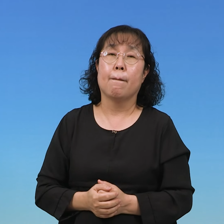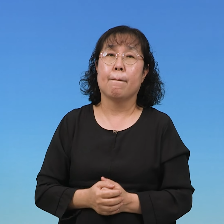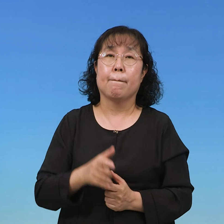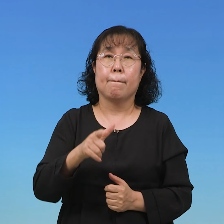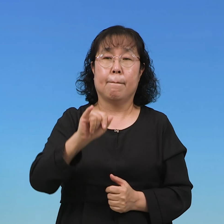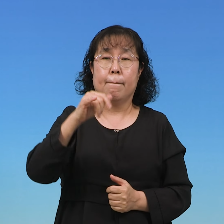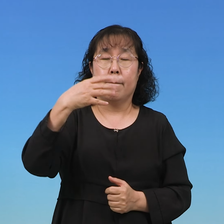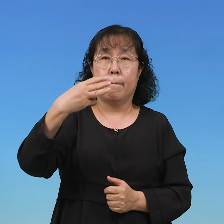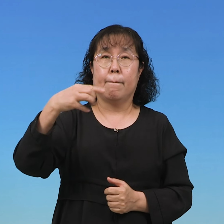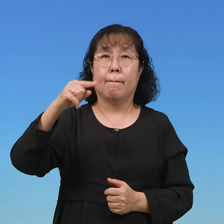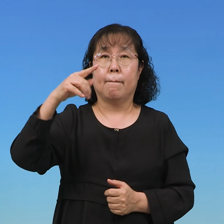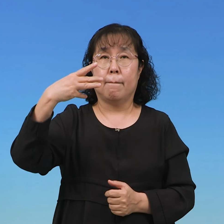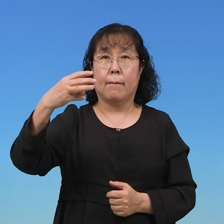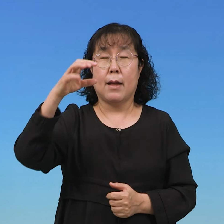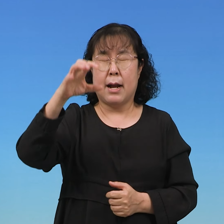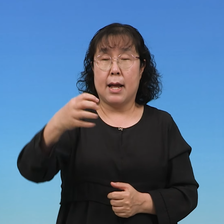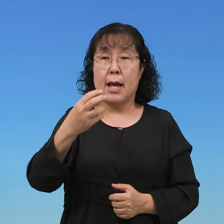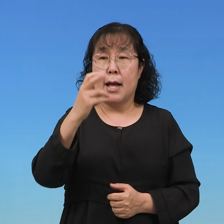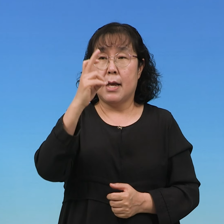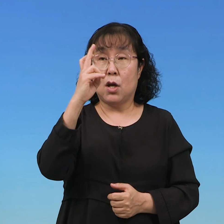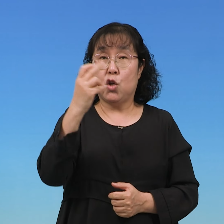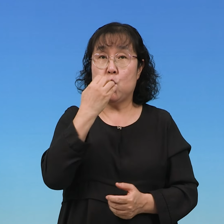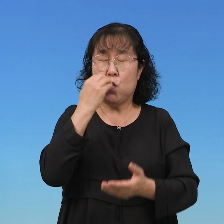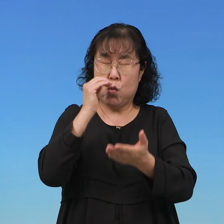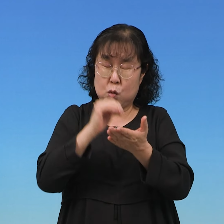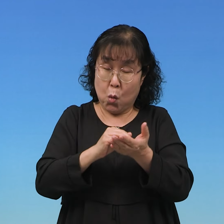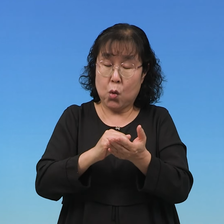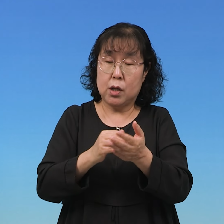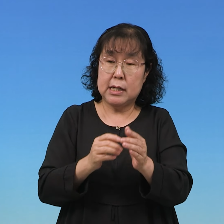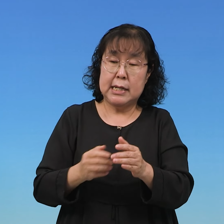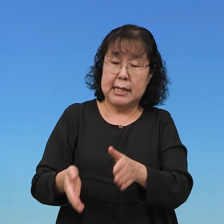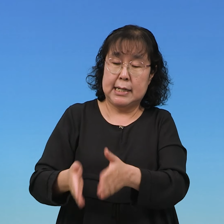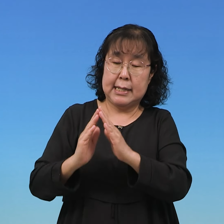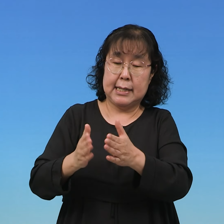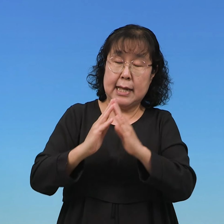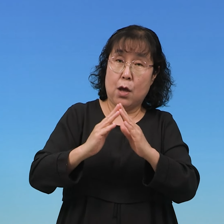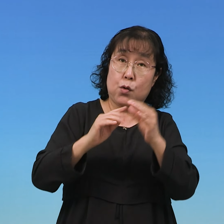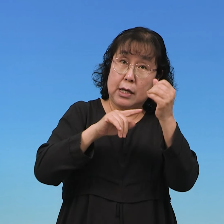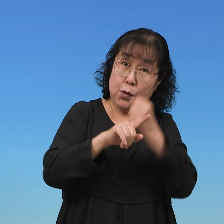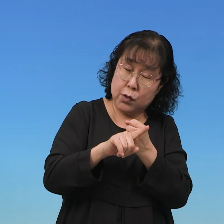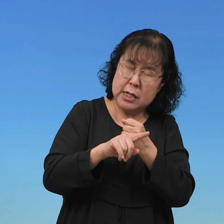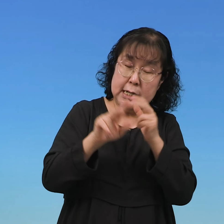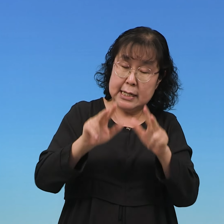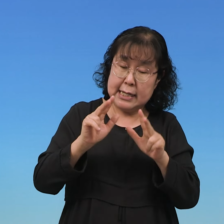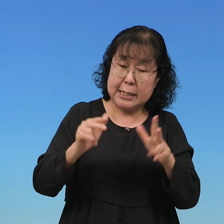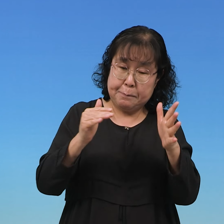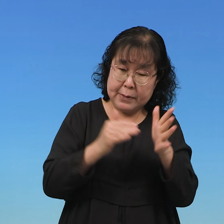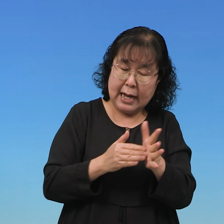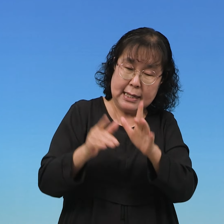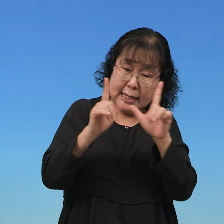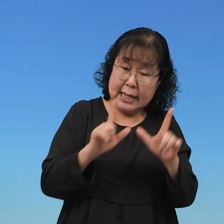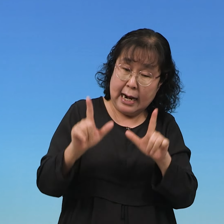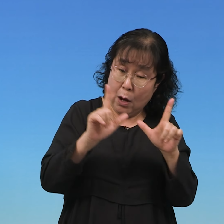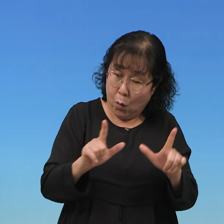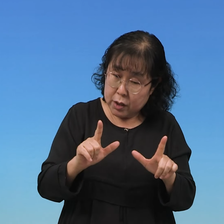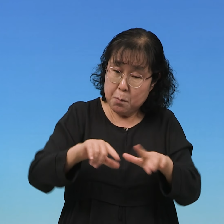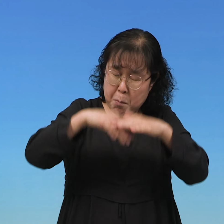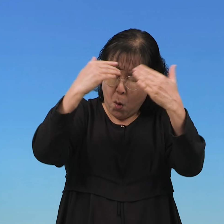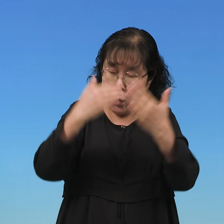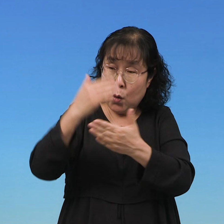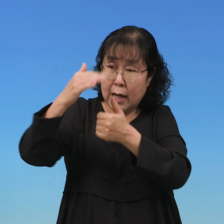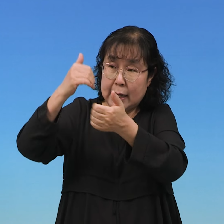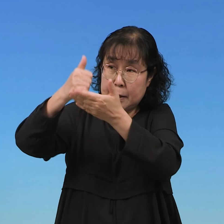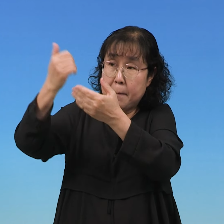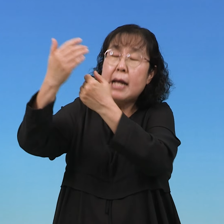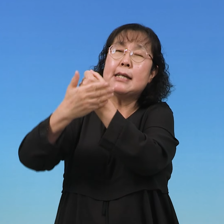그들이 길갈에다가 12돌을 세운 것은 정말 지금까지 지내온 거 하나님의 크신 은혜다, 하나님의 은혜로 우리가 여기까지